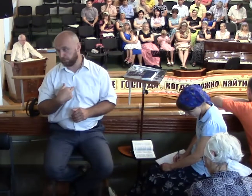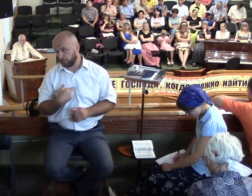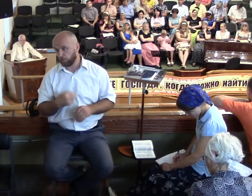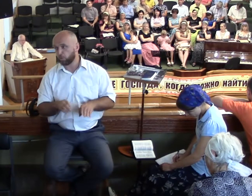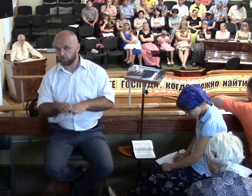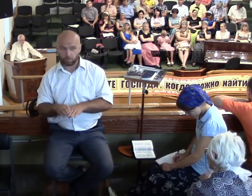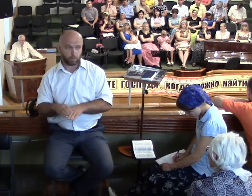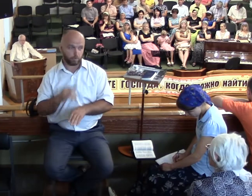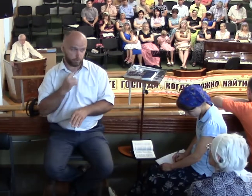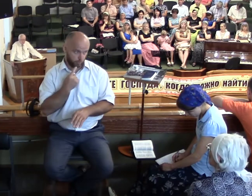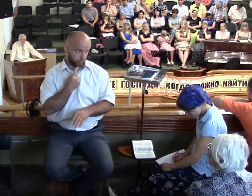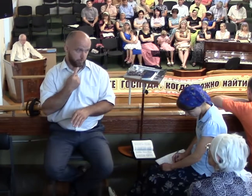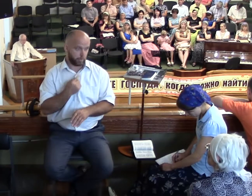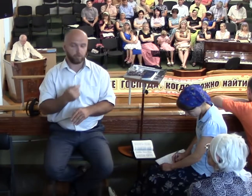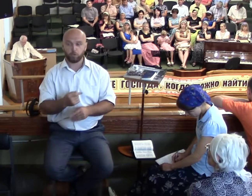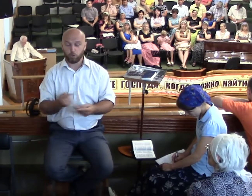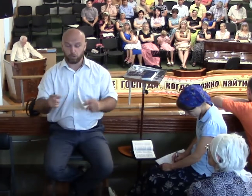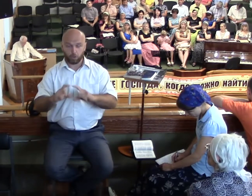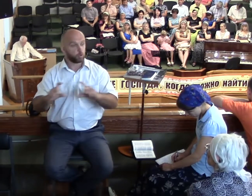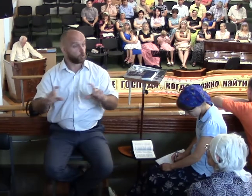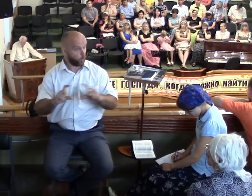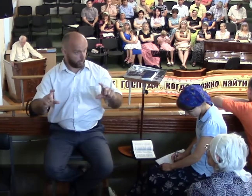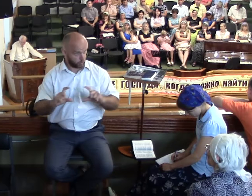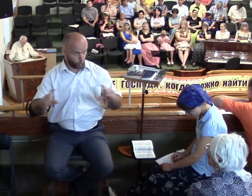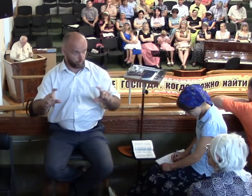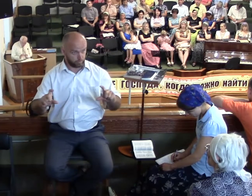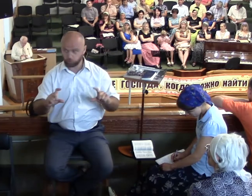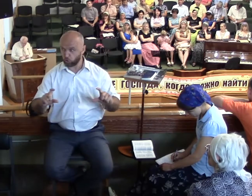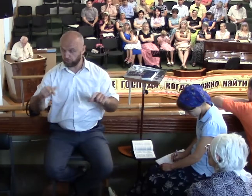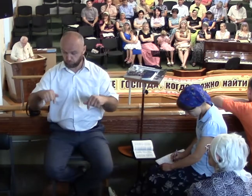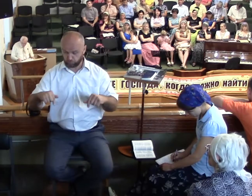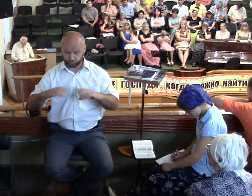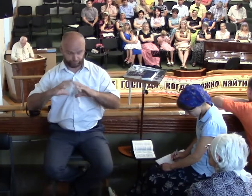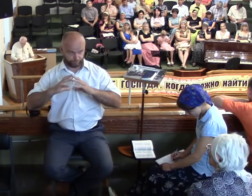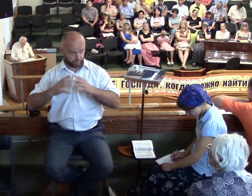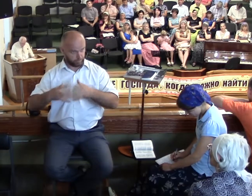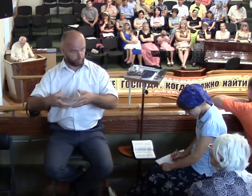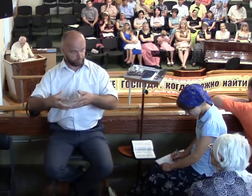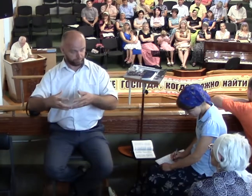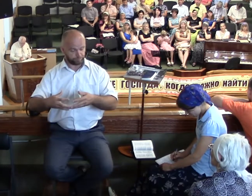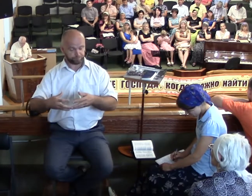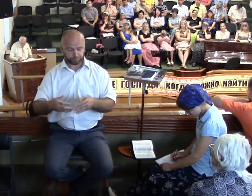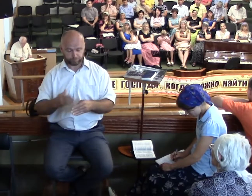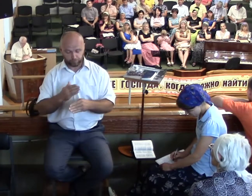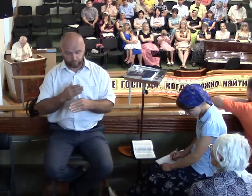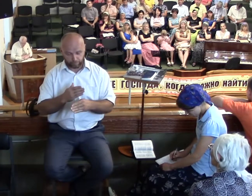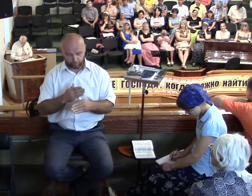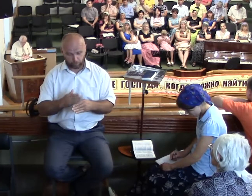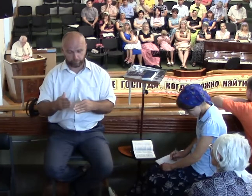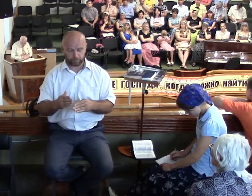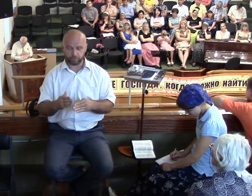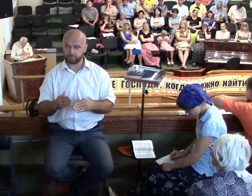временем вашей школы подготовки к вечности. И вторая половина этого стиха